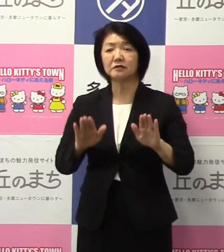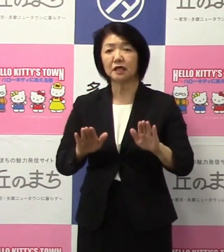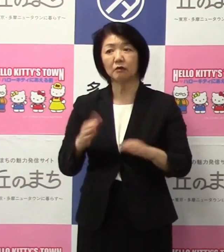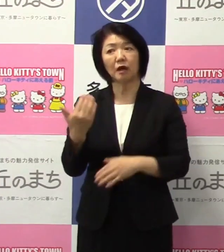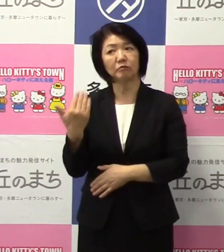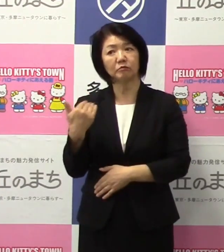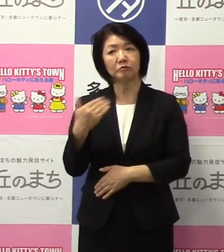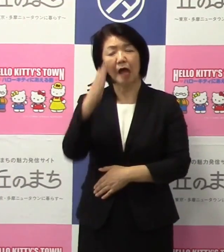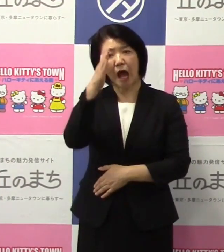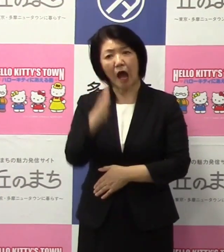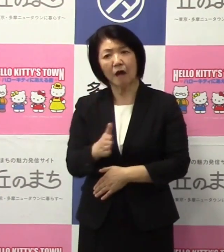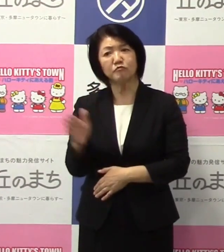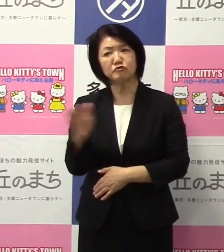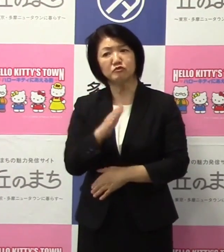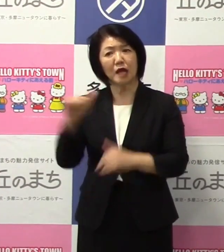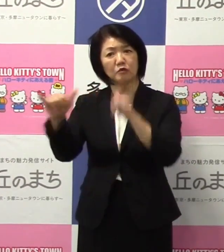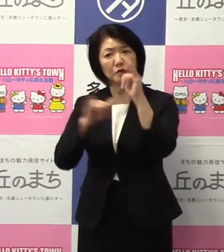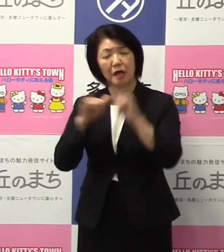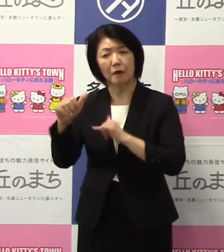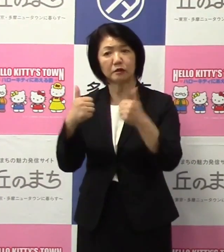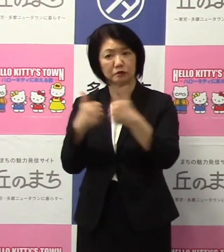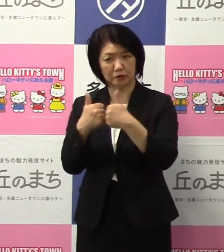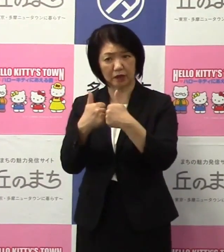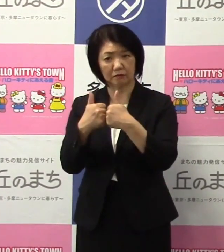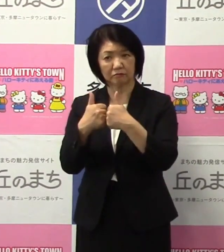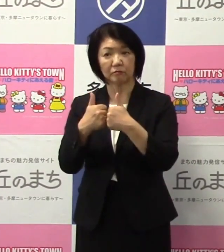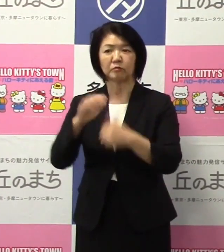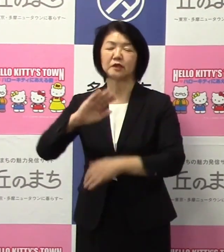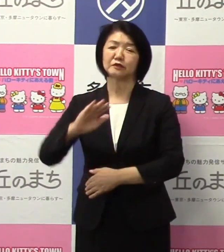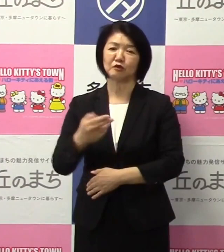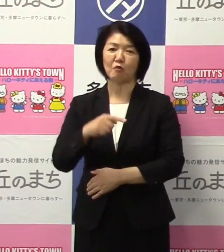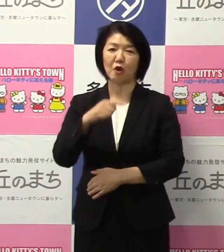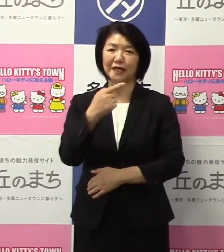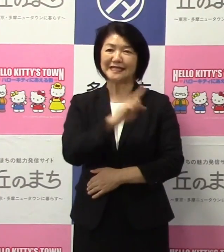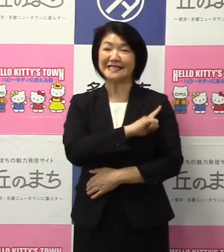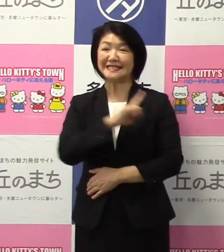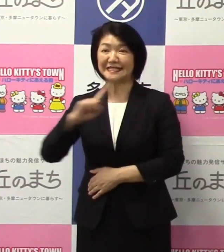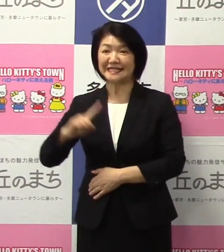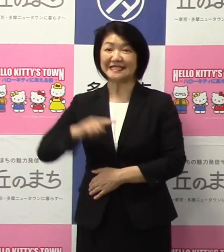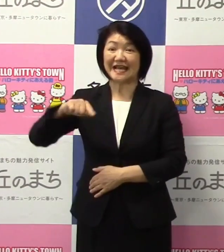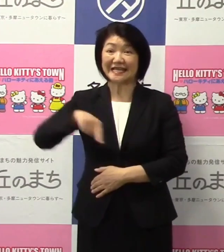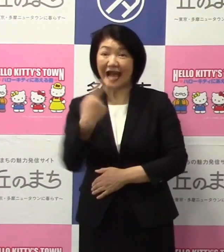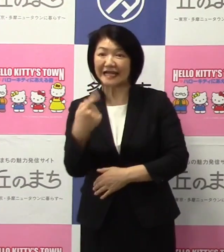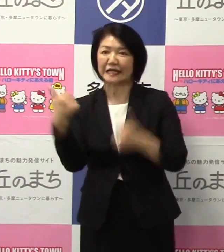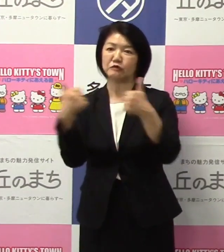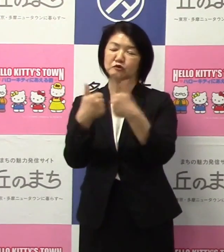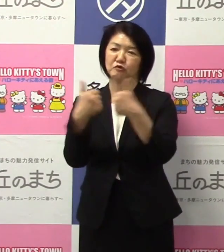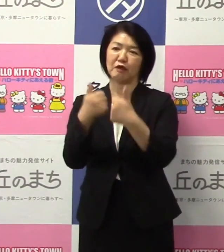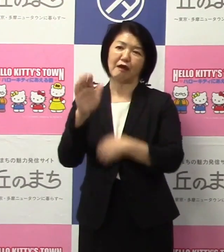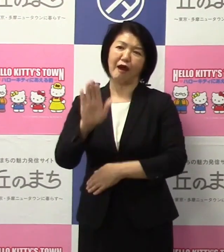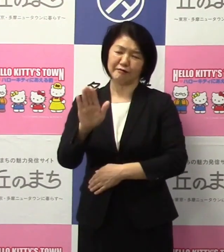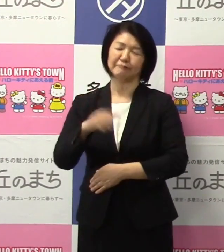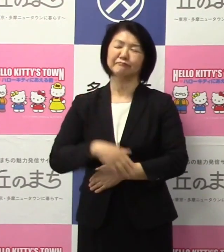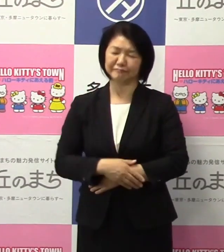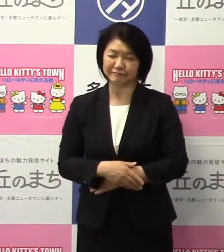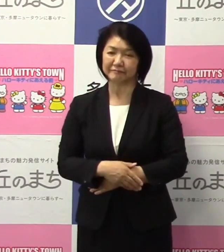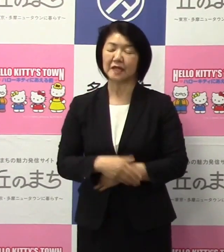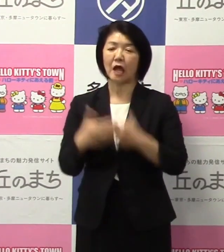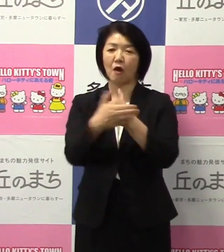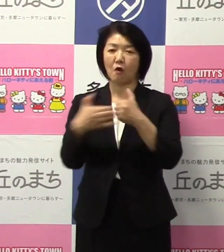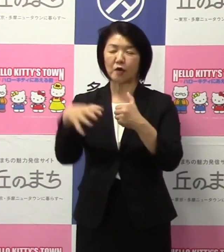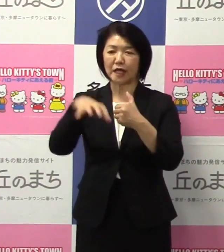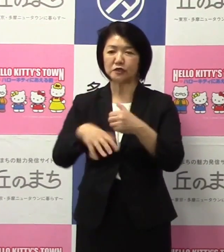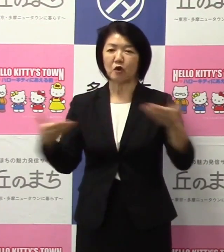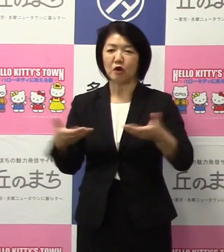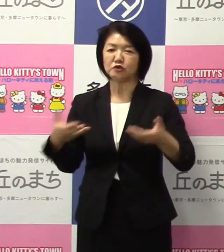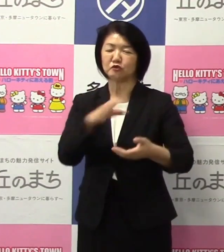どまっているとのことです。とはいえ1日に100件の相談はあるとのこと。保健所職員